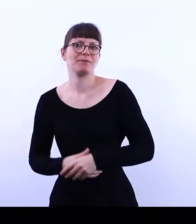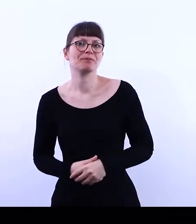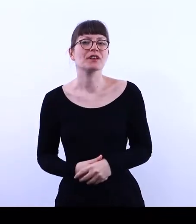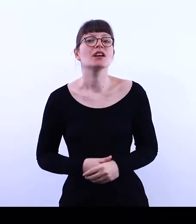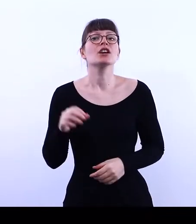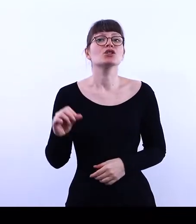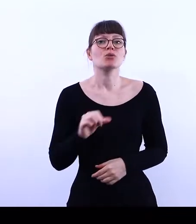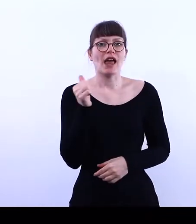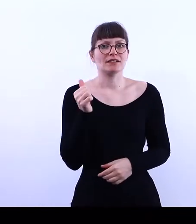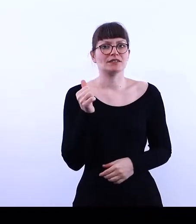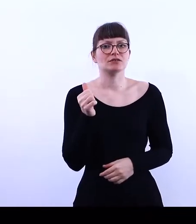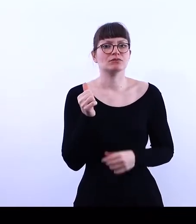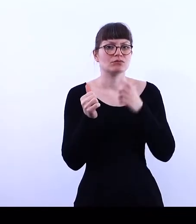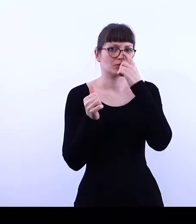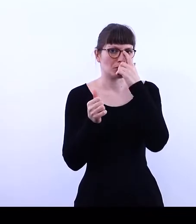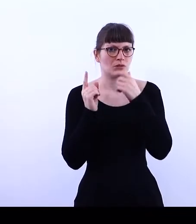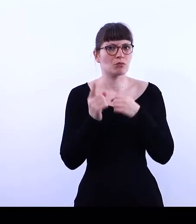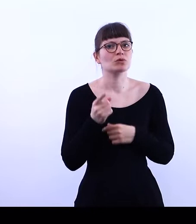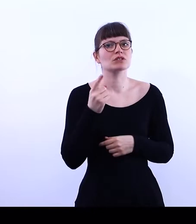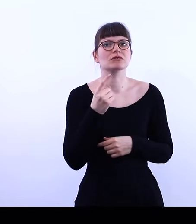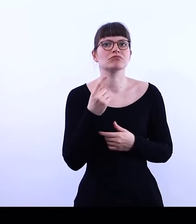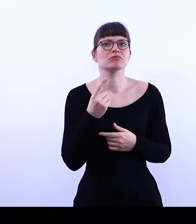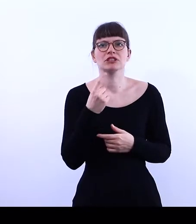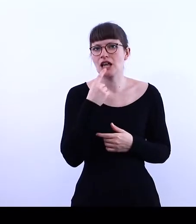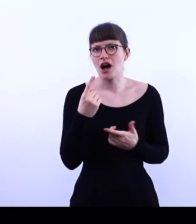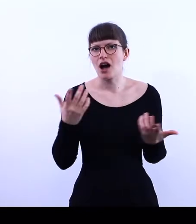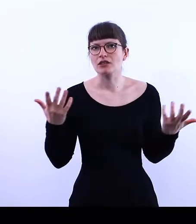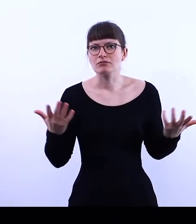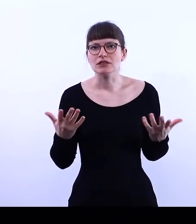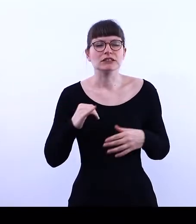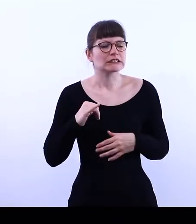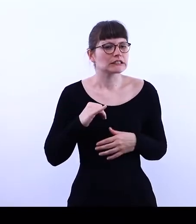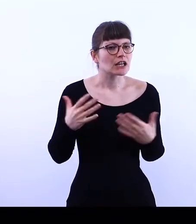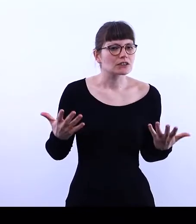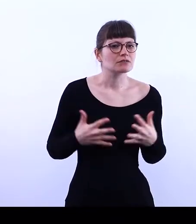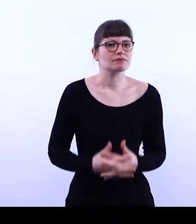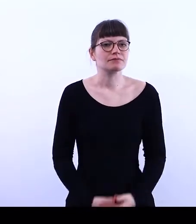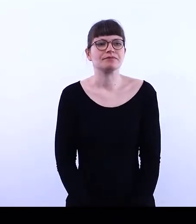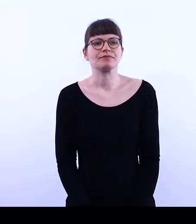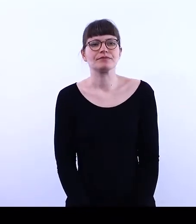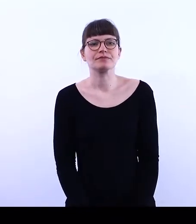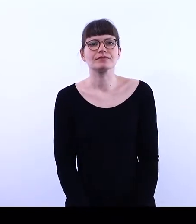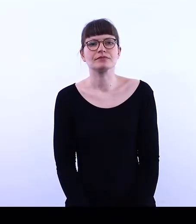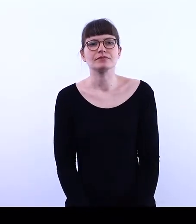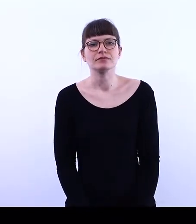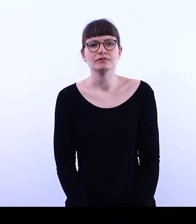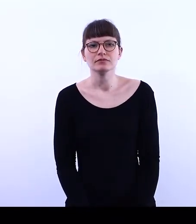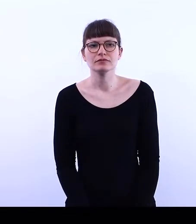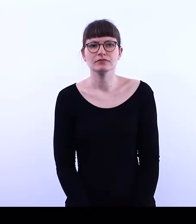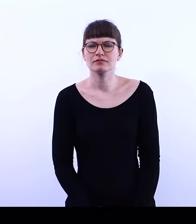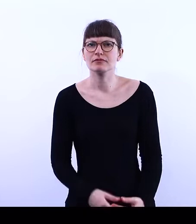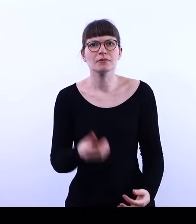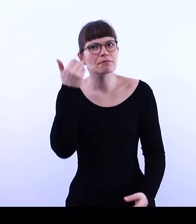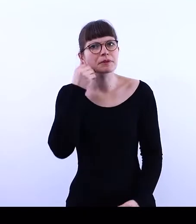Zuallererst ist vielleicht nochmal zu wissen oder zu interessant zu sagen, können wir direkt auf die zweite